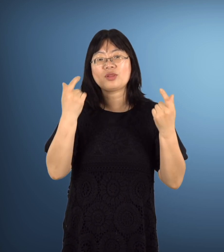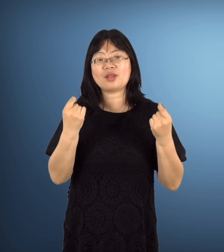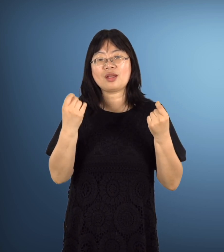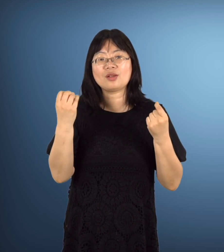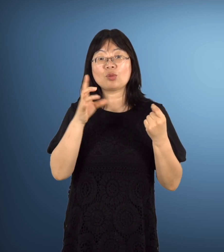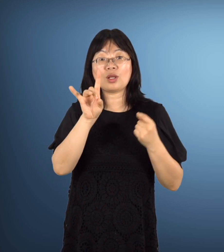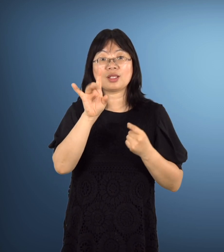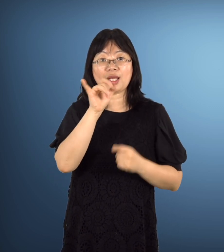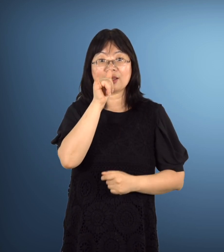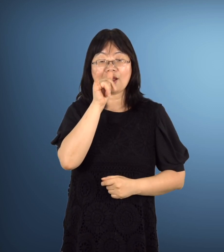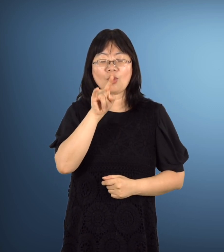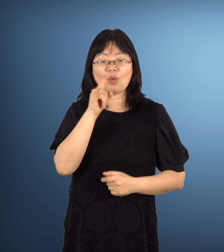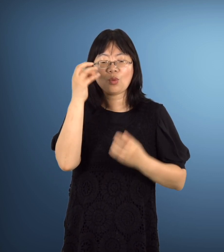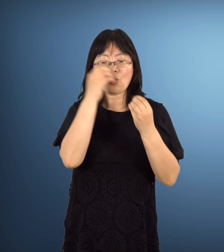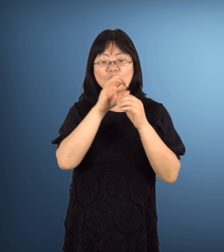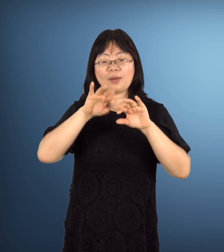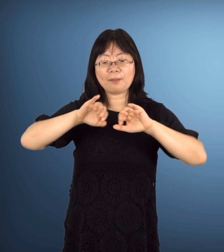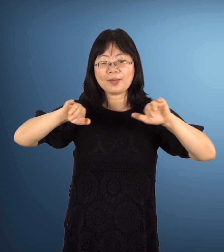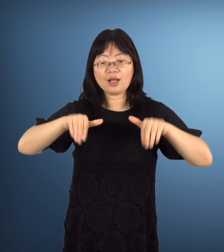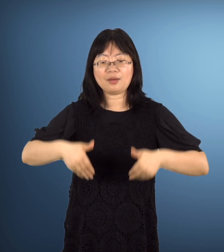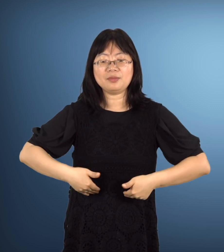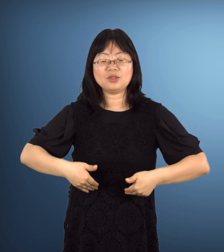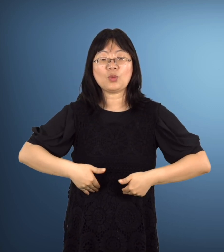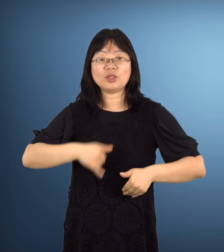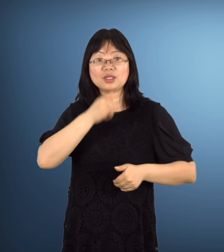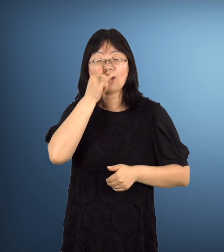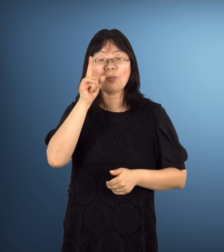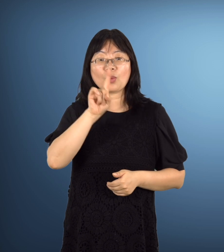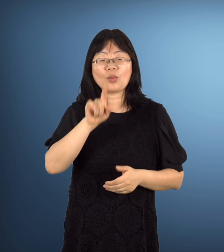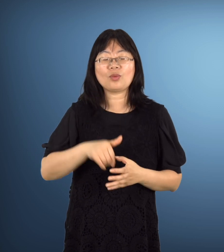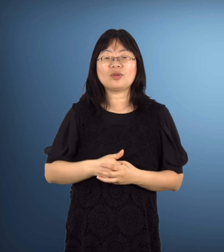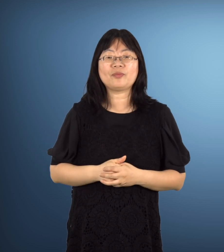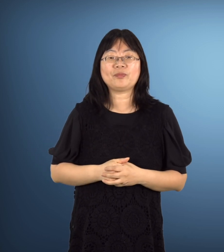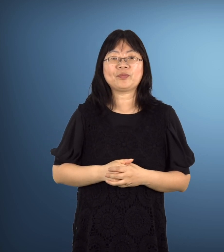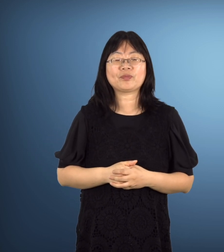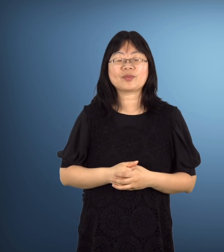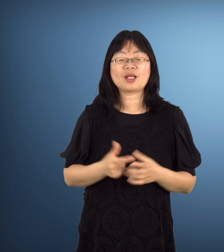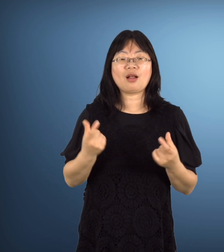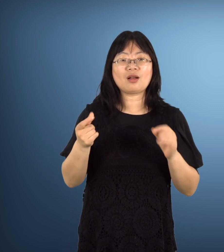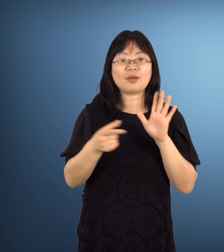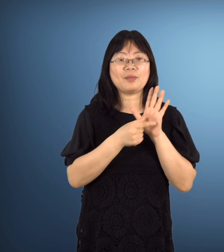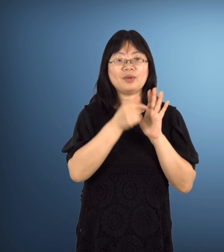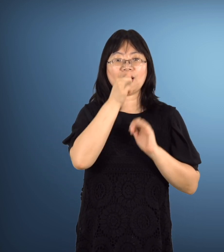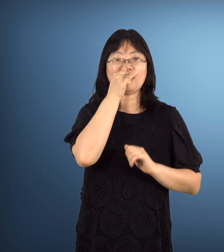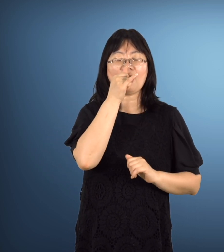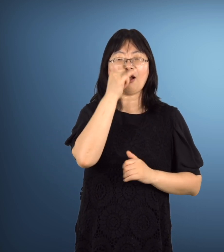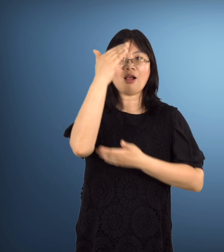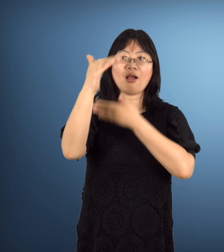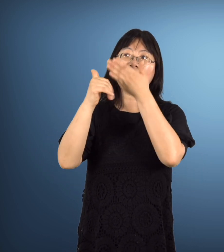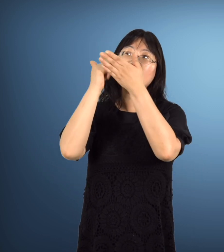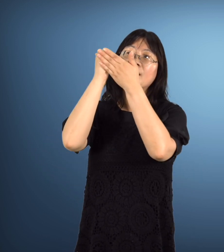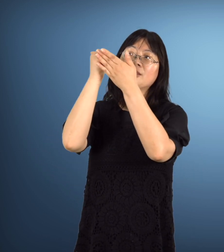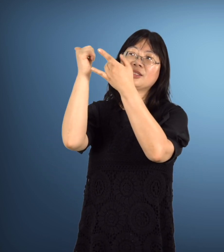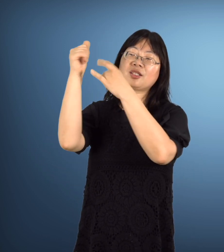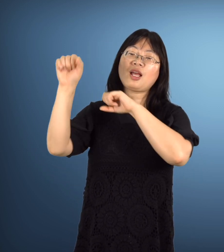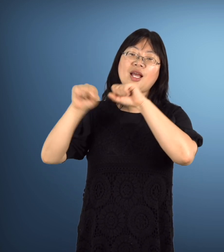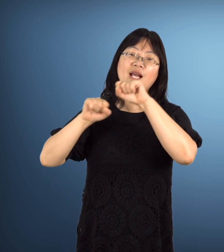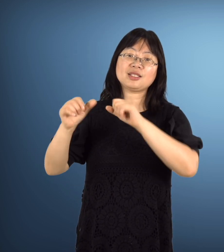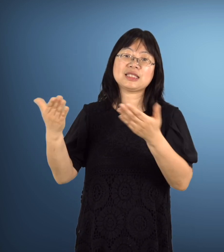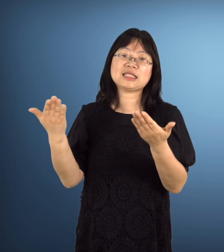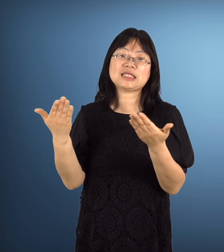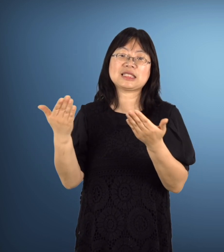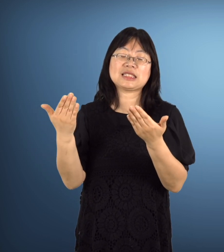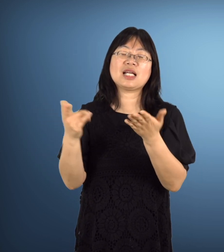또 하나 오해를 걷어낼 게 있는데 뭐냐 하면 이렇게 돼 있어요. 하나님이 하시는